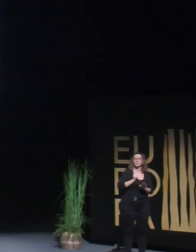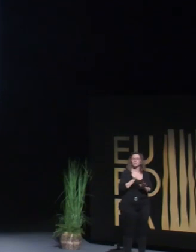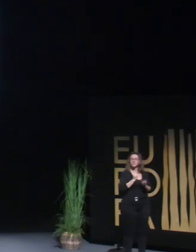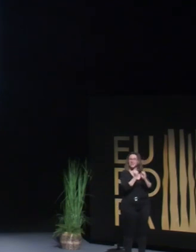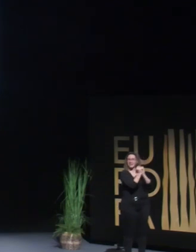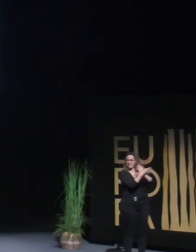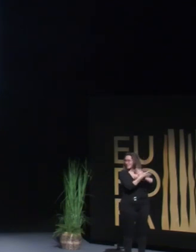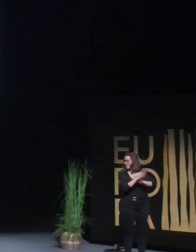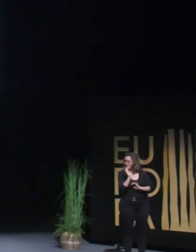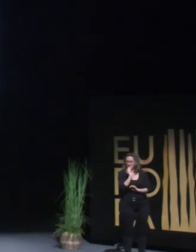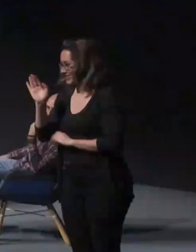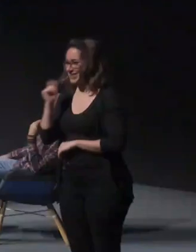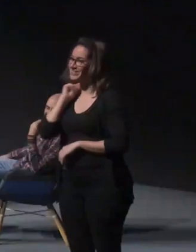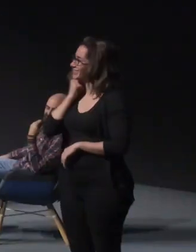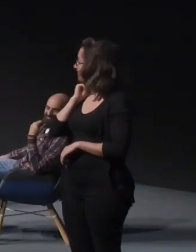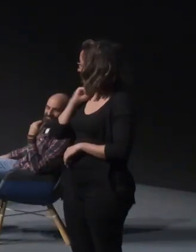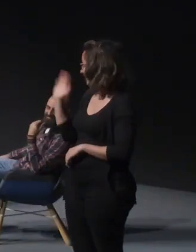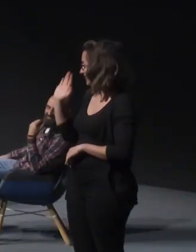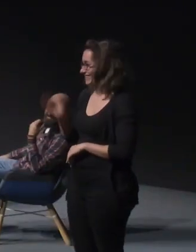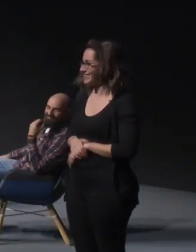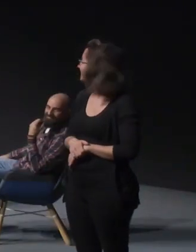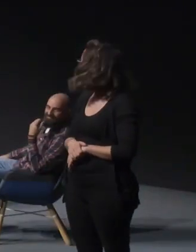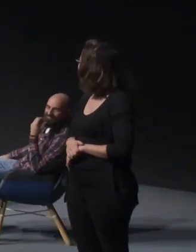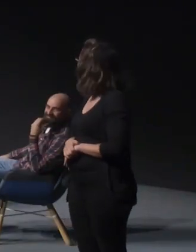Arabako Gorrak, a Sonia, que está aquí con nosotros, a Mariola.